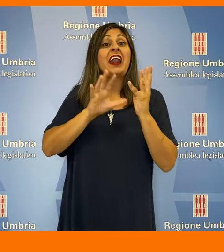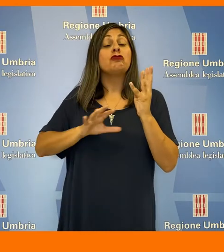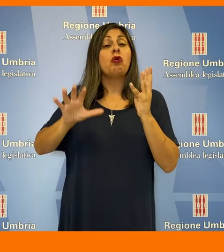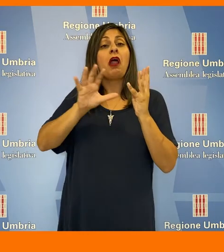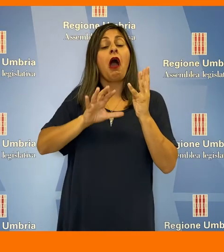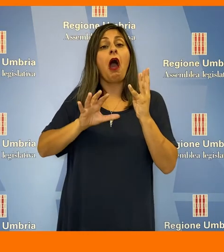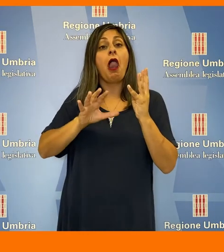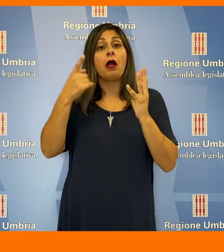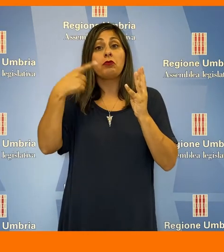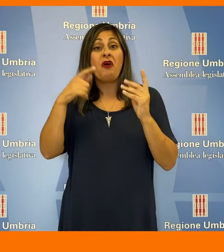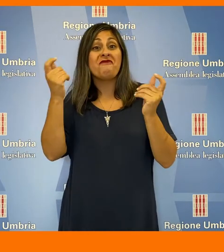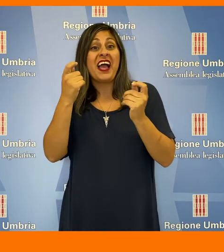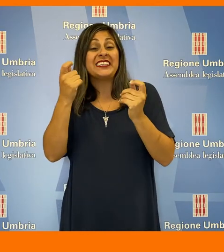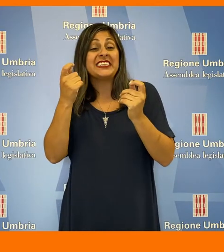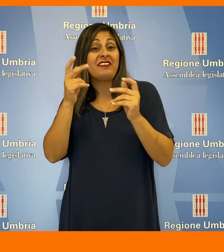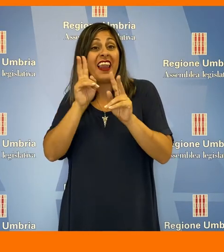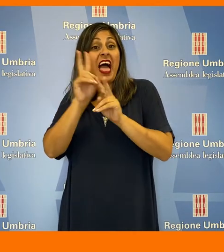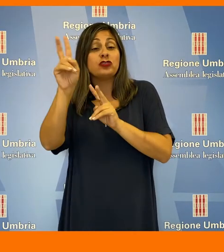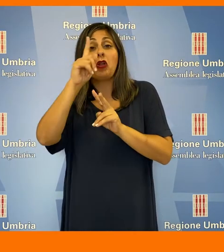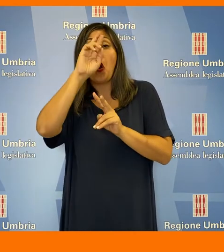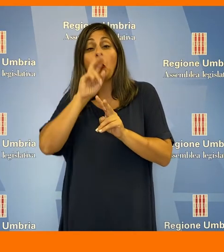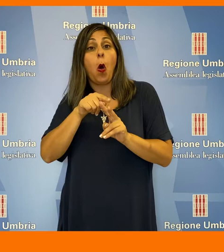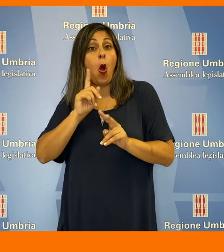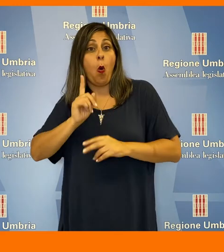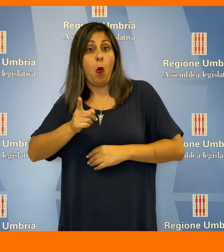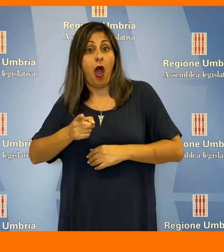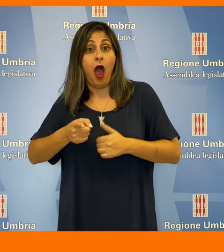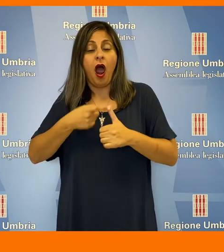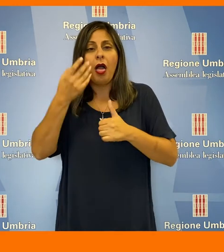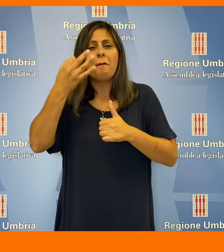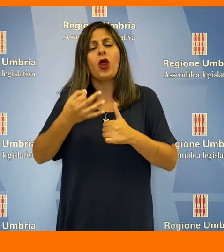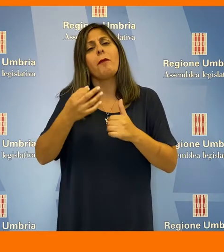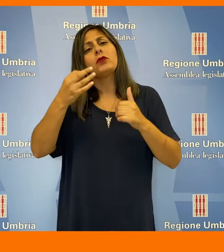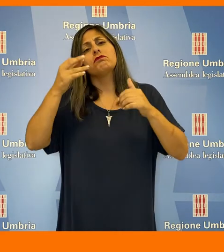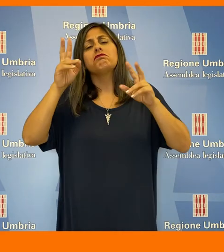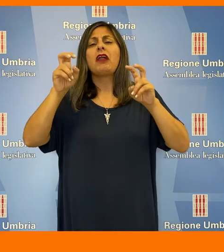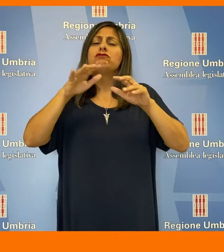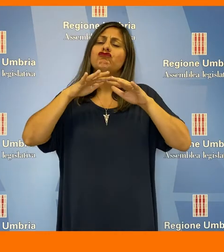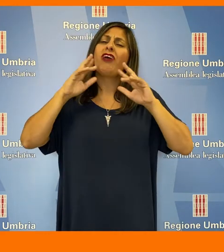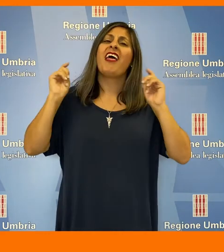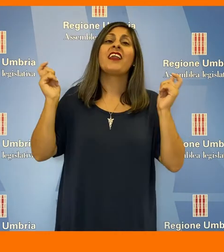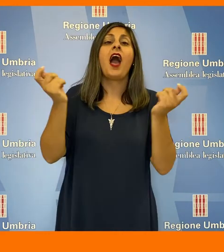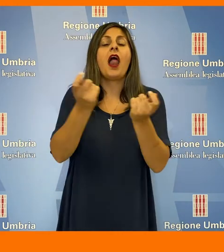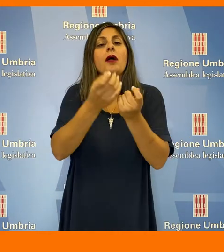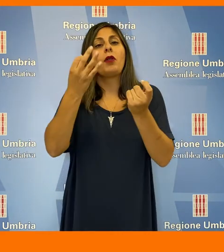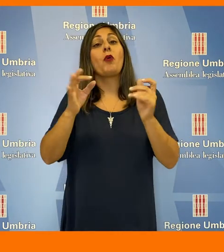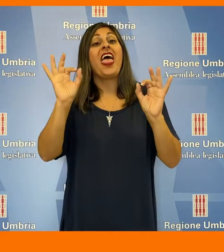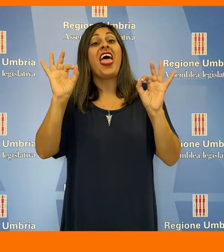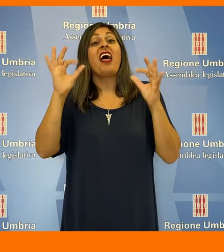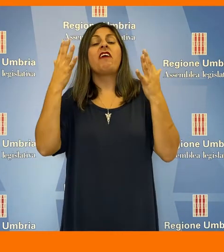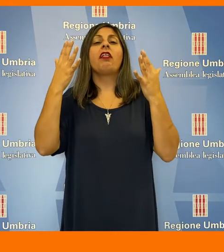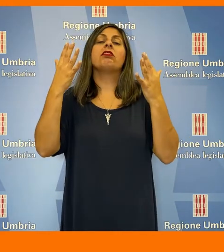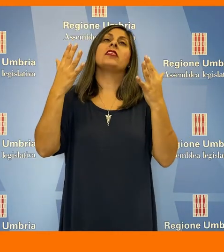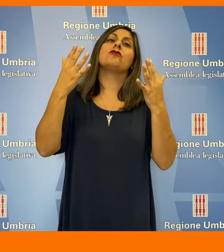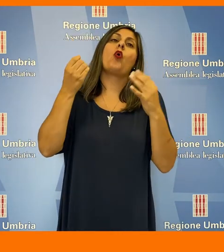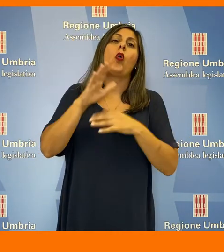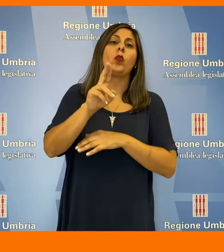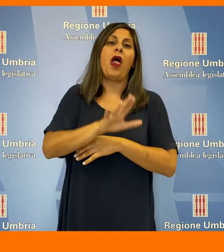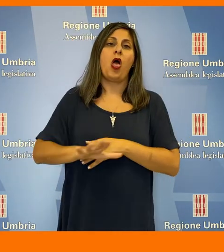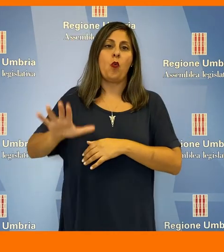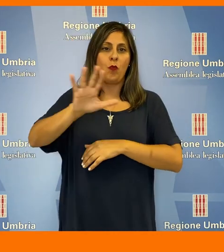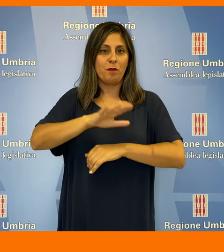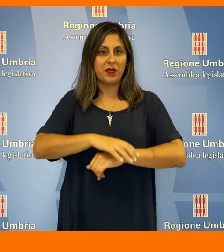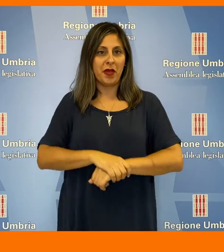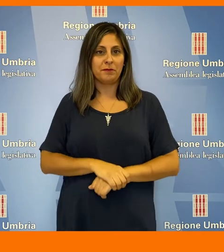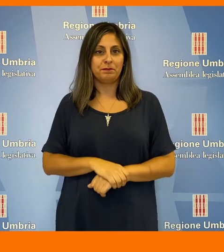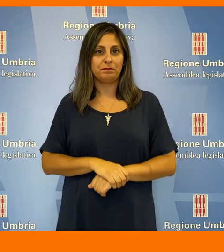ruolo che questa giunta regionale individua per il Festival delle Nazioni nell'ambito della politica più generale delle